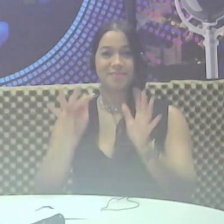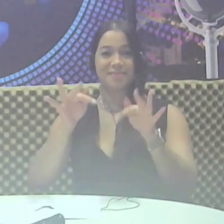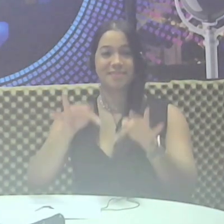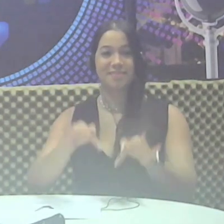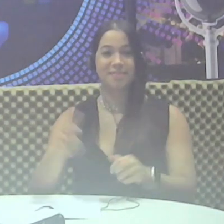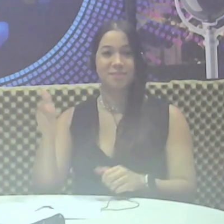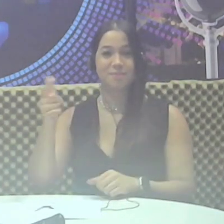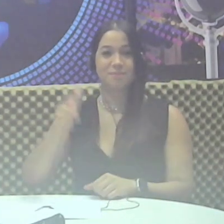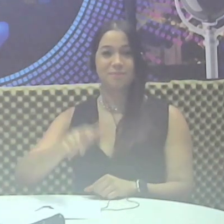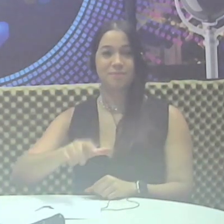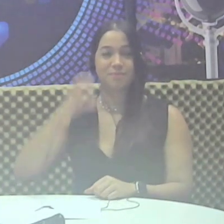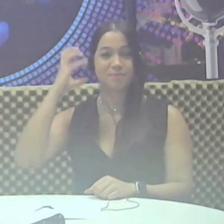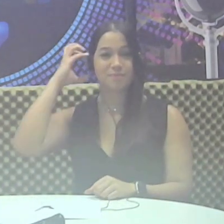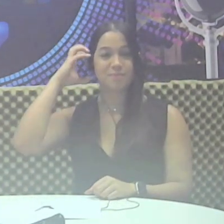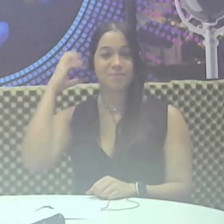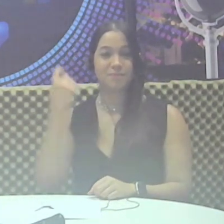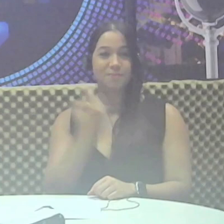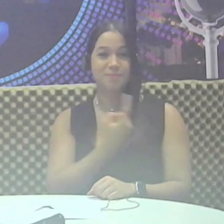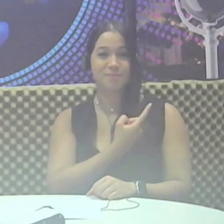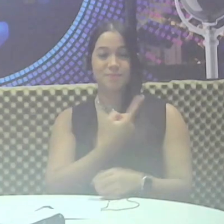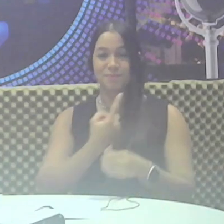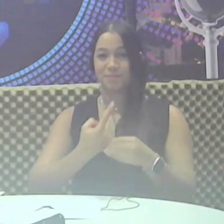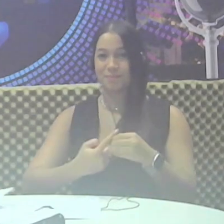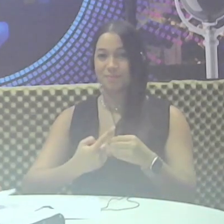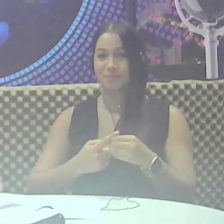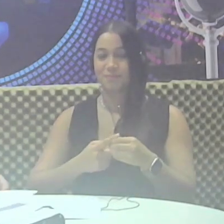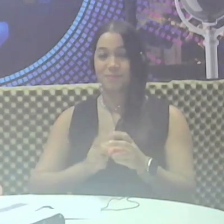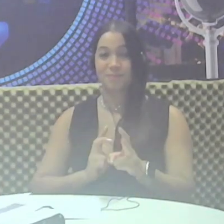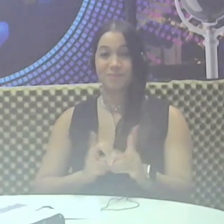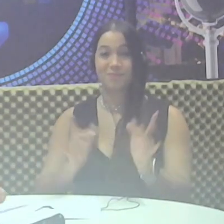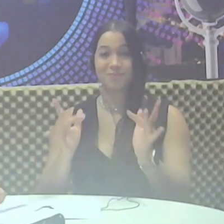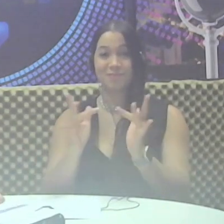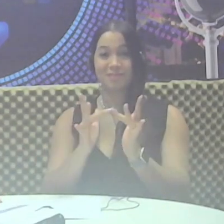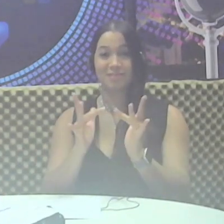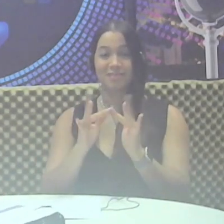Fica por aqui mais uma edição do programa da Rádio Nossa Cidade.